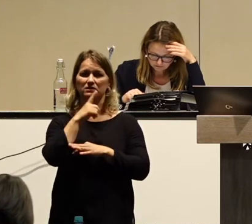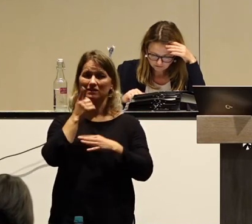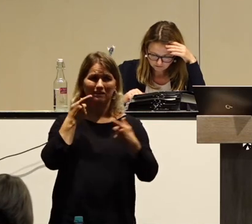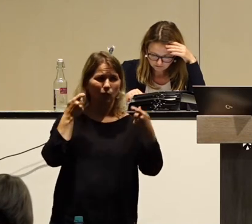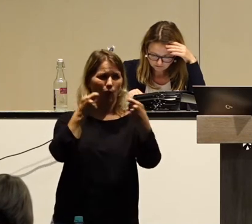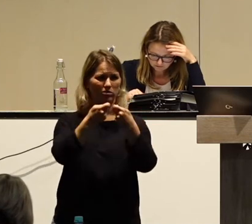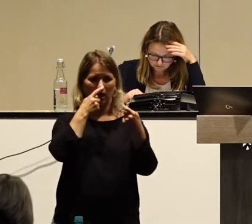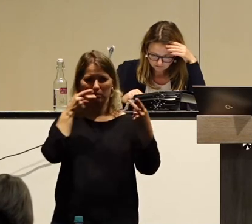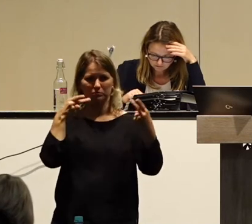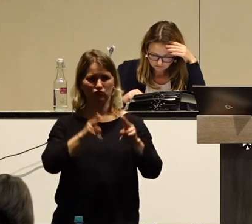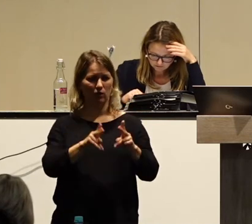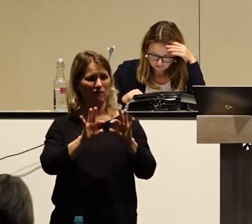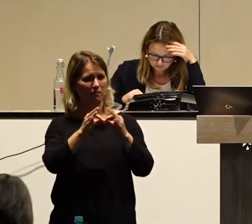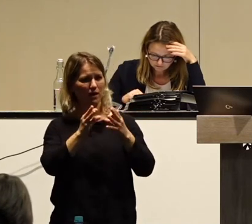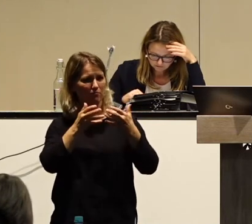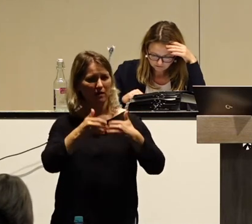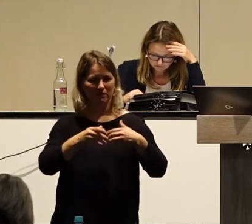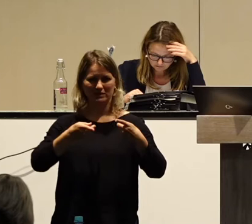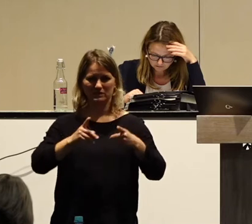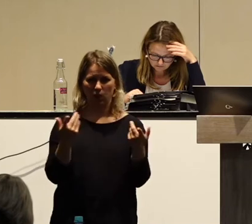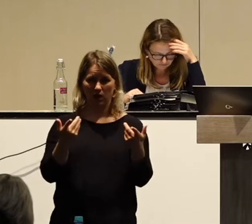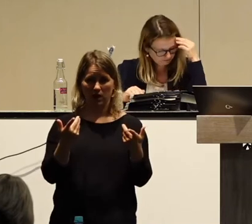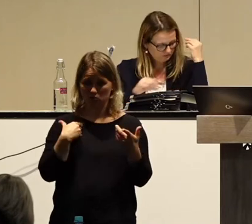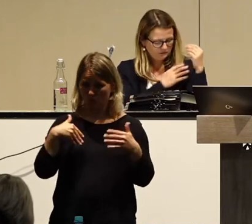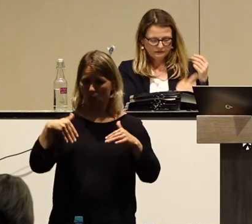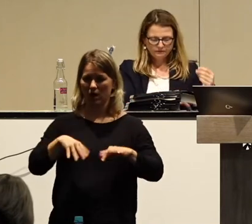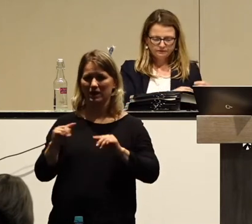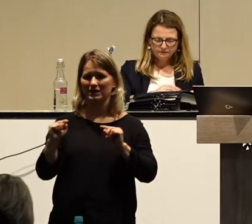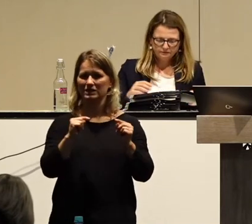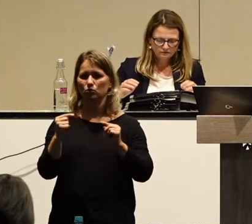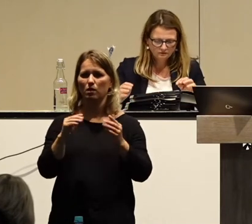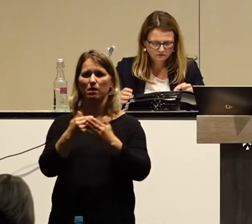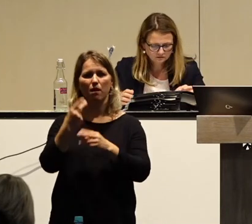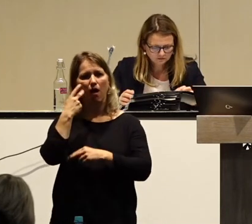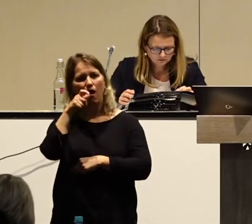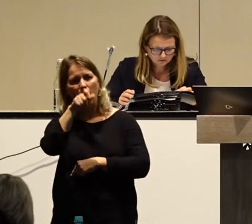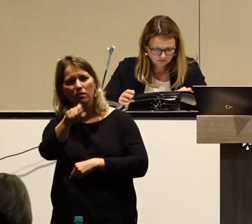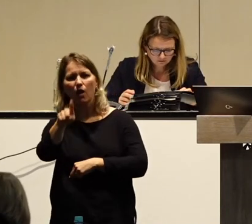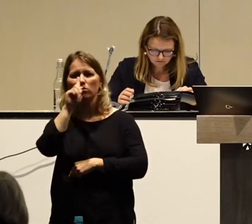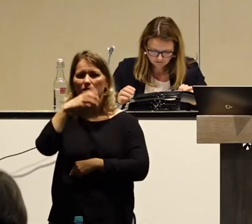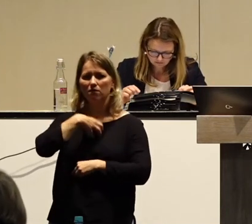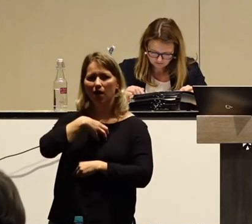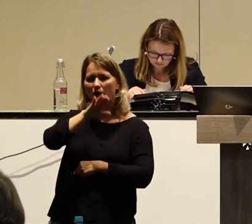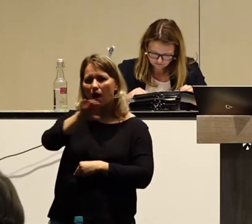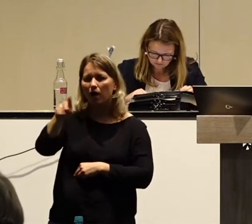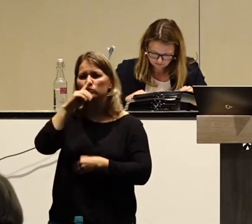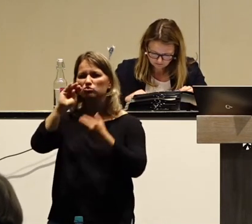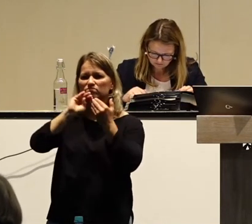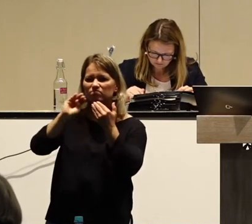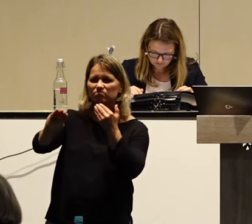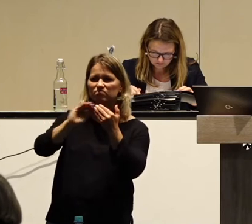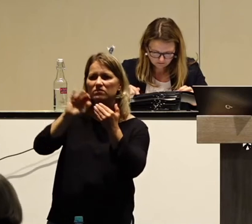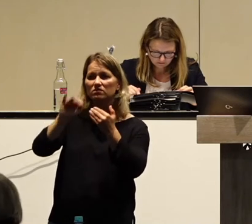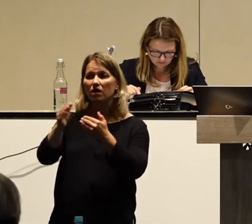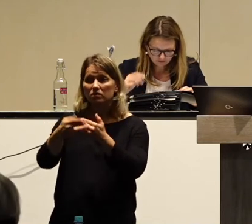erlebt. Wir haben und erleben immer noch eine Diskussion darüber, dass insbesondere Ältere und Kranke sich fernhalten sollen von anderen Menschen, weil sie eben ein